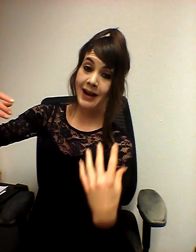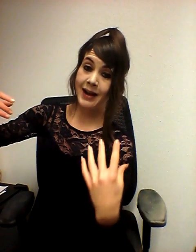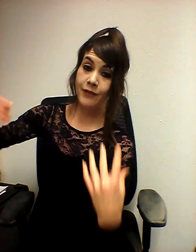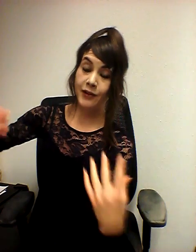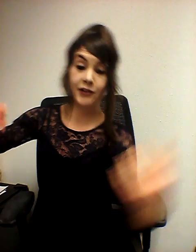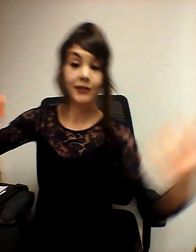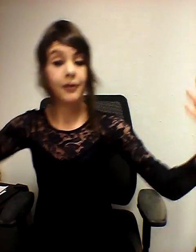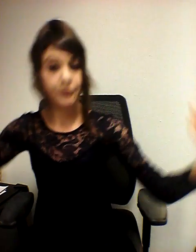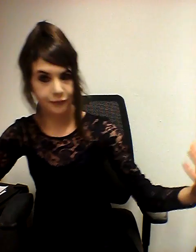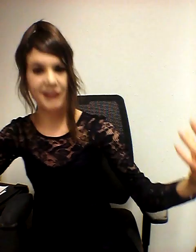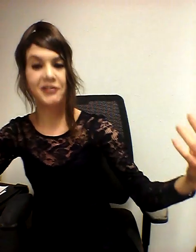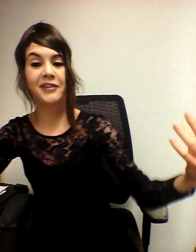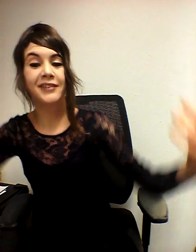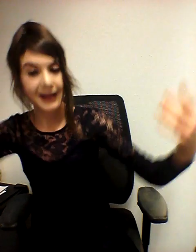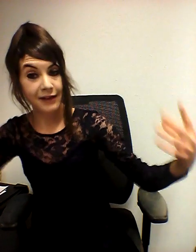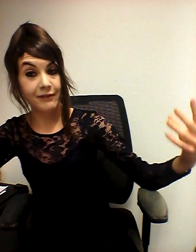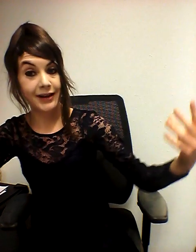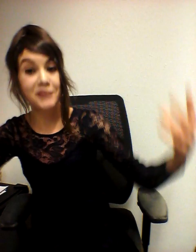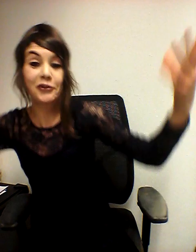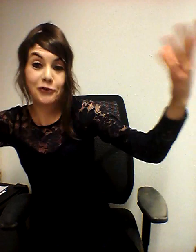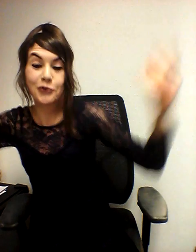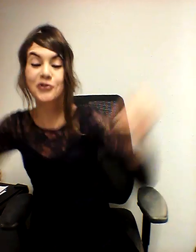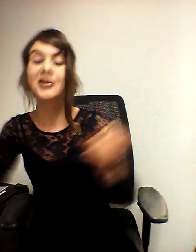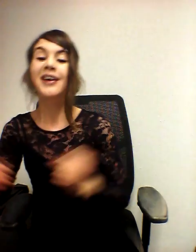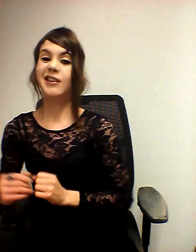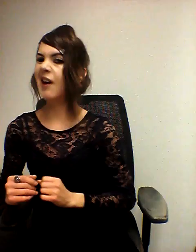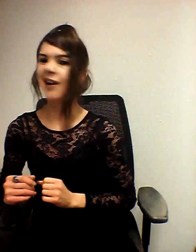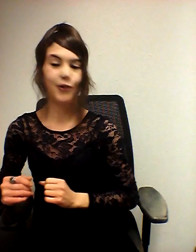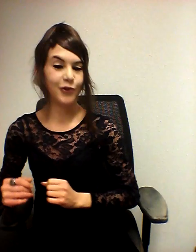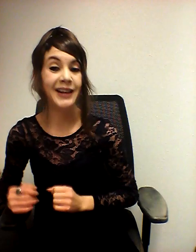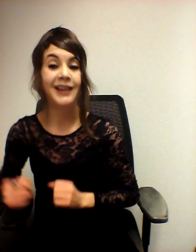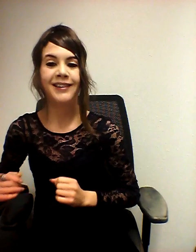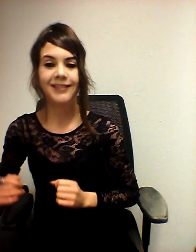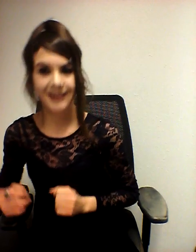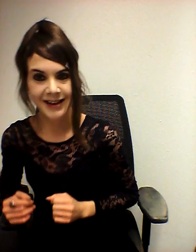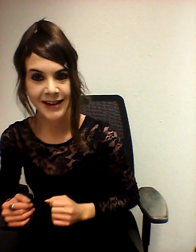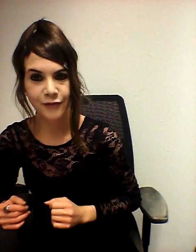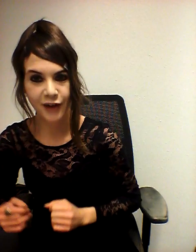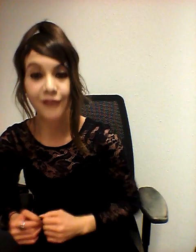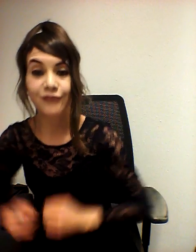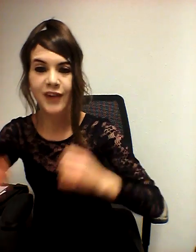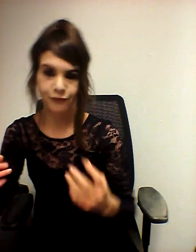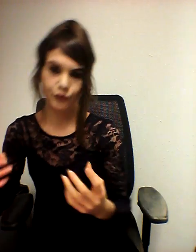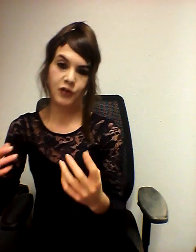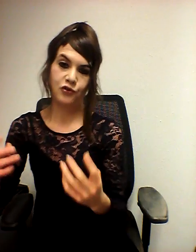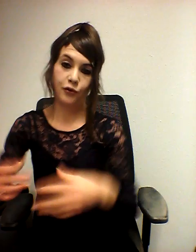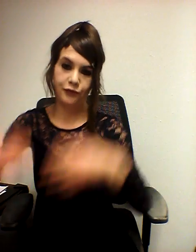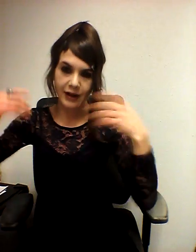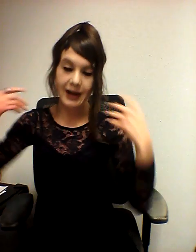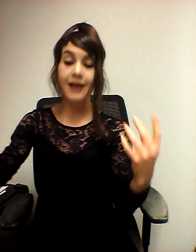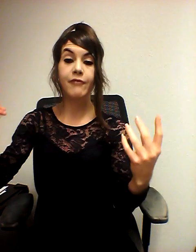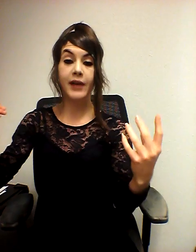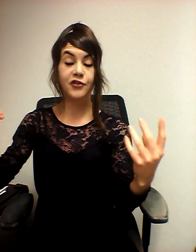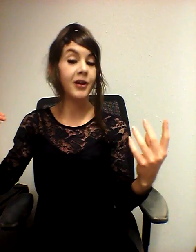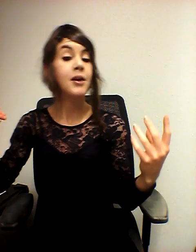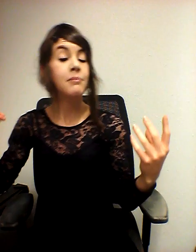eiwitten vetten aanwezig dus calori leverende voedingsstoffen aanwezig maar